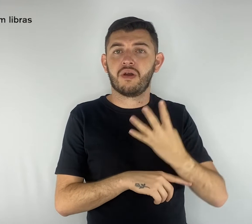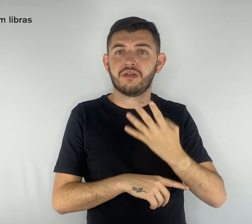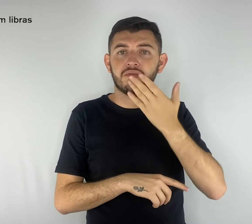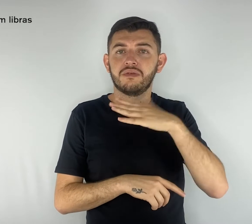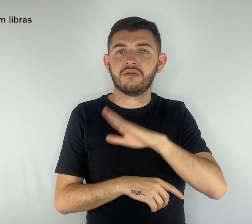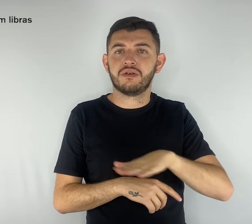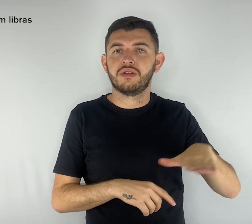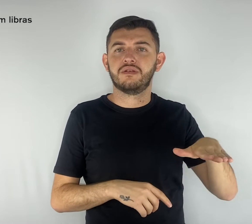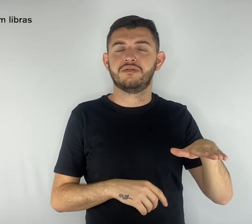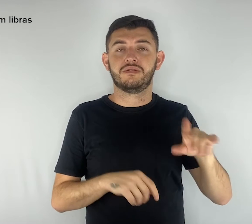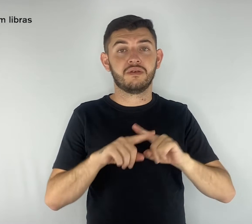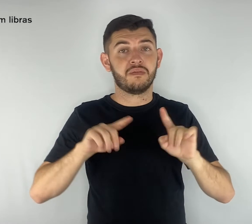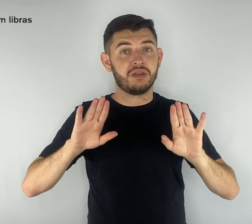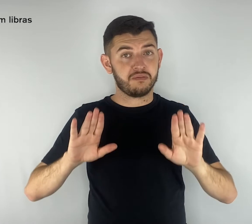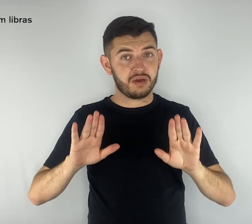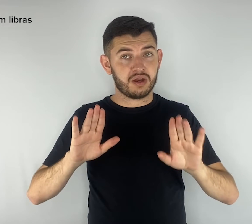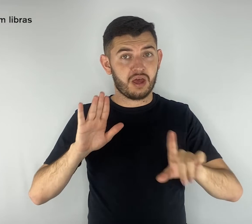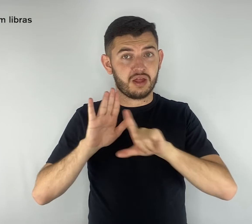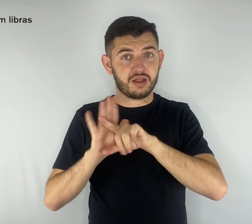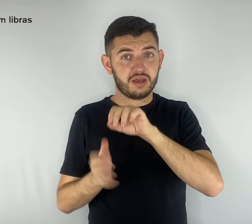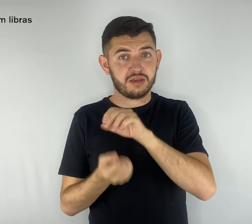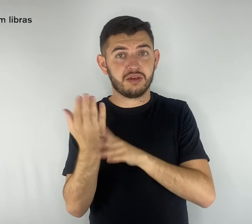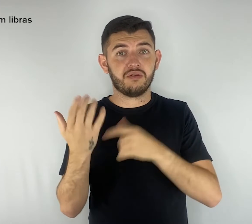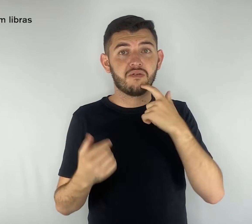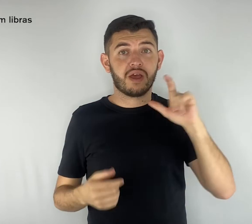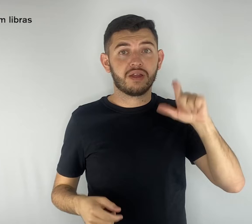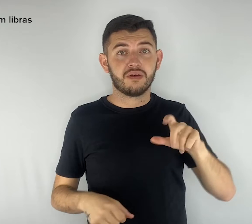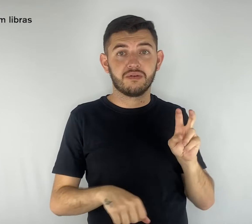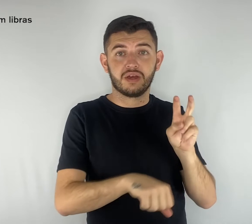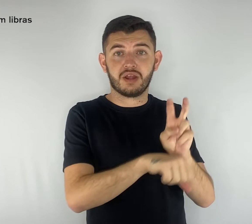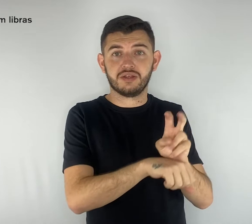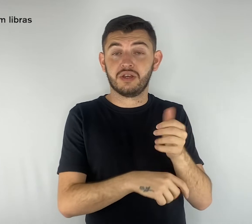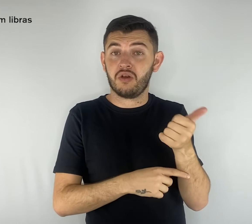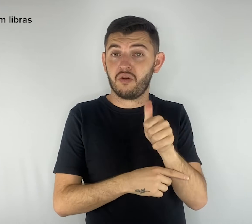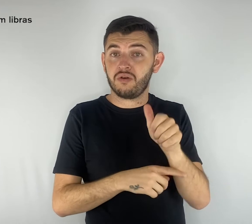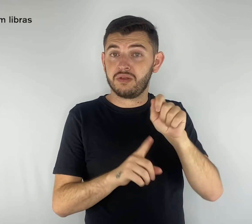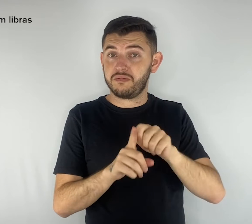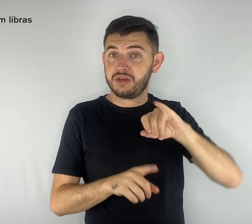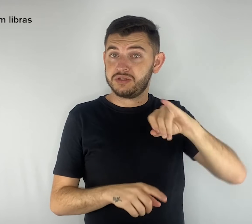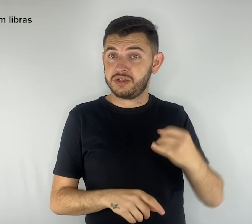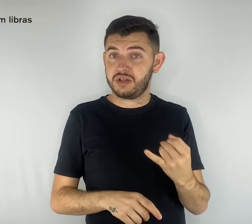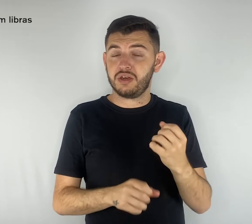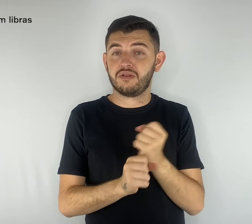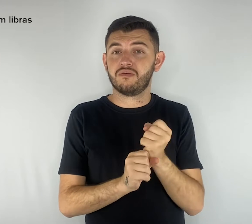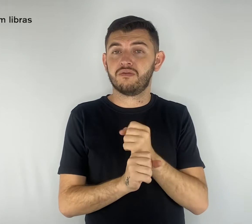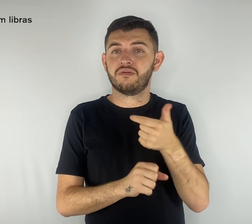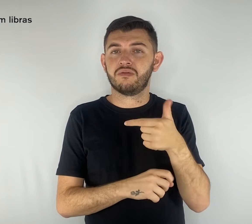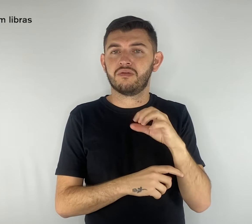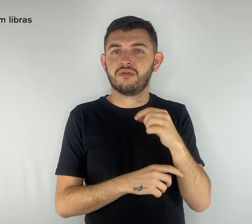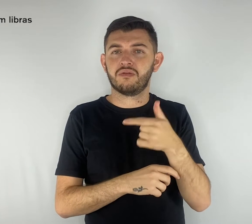lei que criou o cartão creche é de 11 de janeiro deste ano. Atualmente, são cerca de